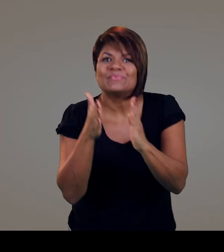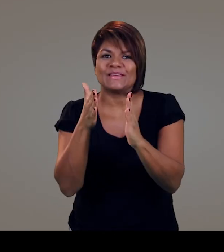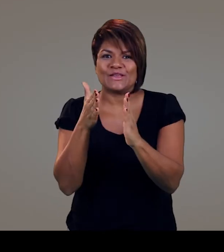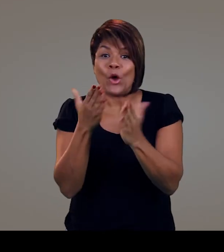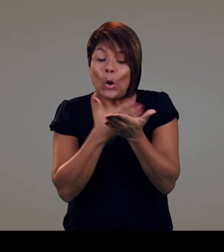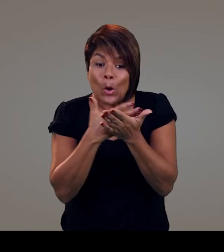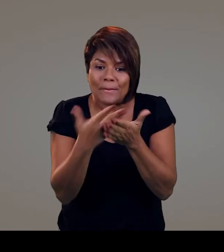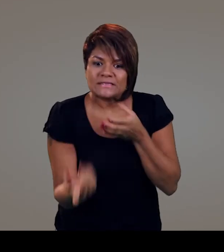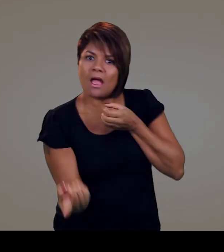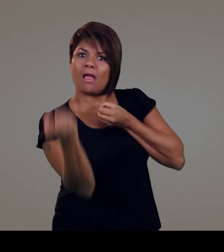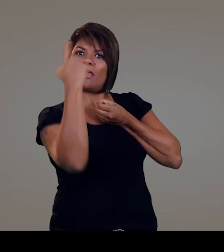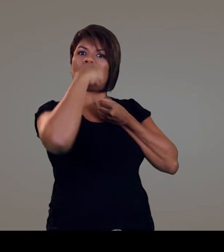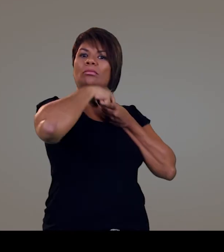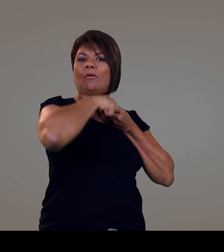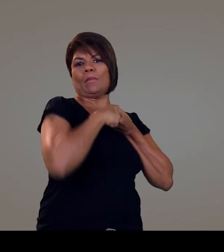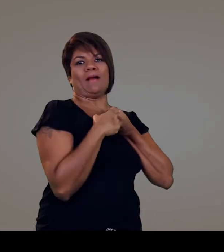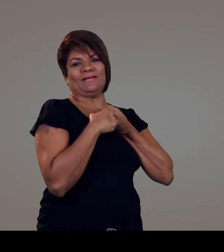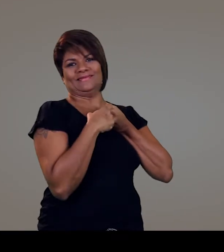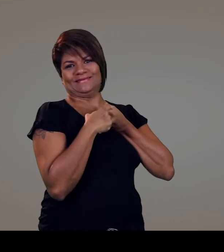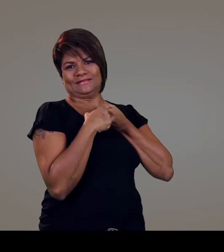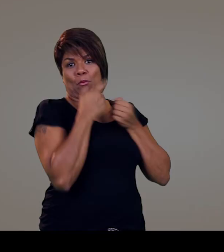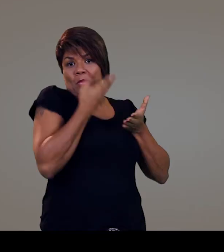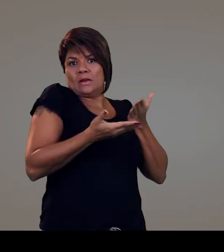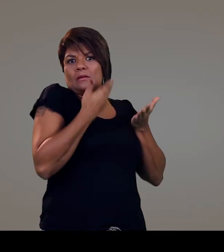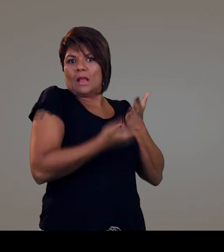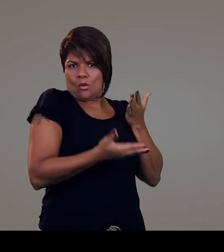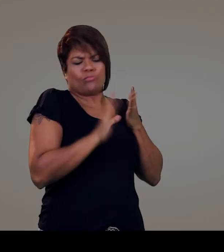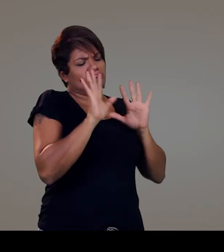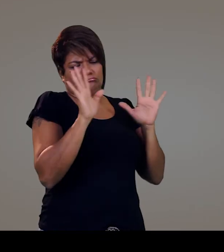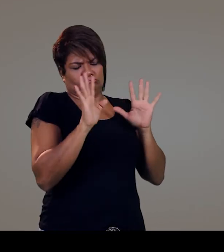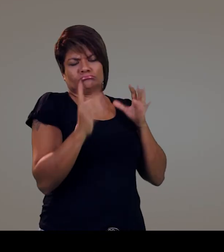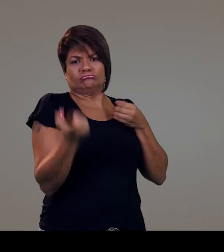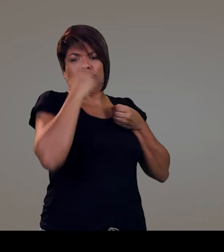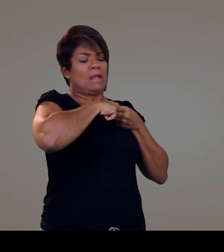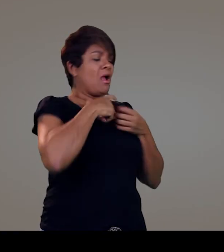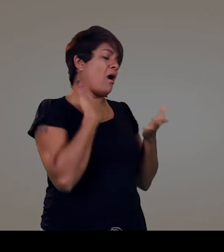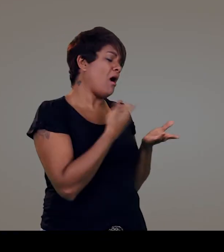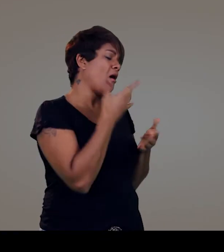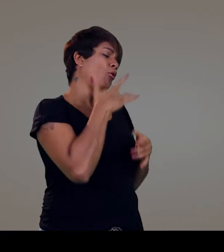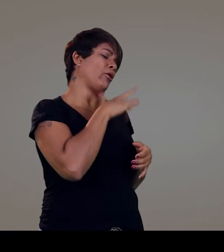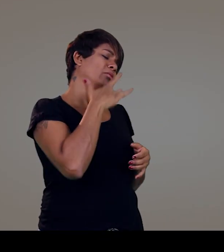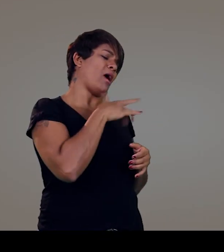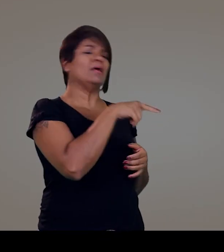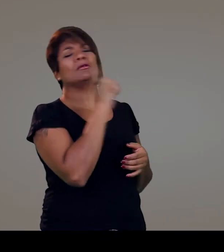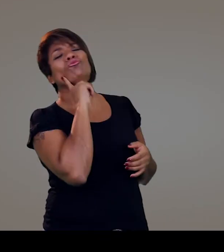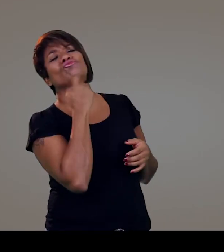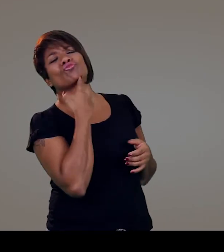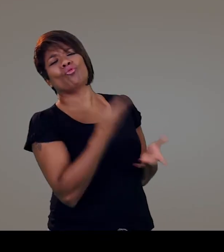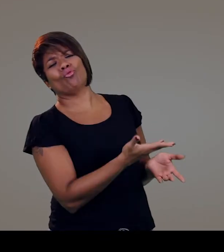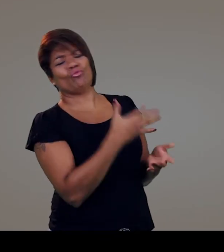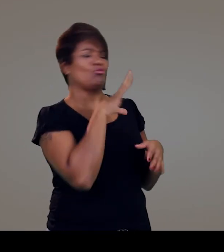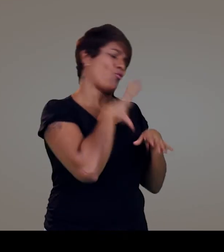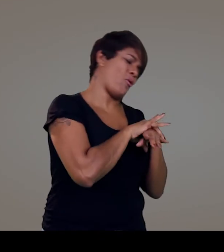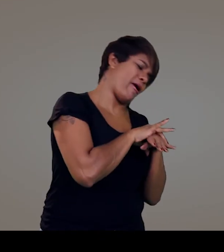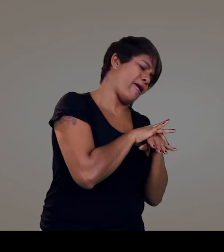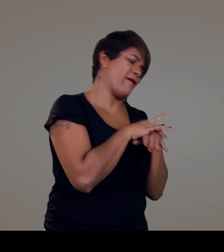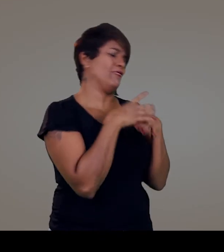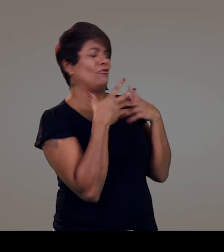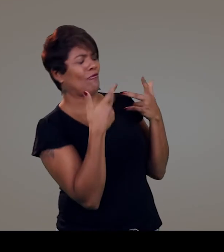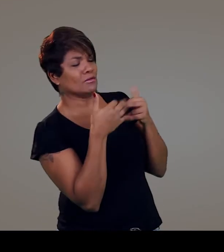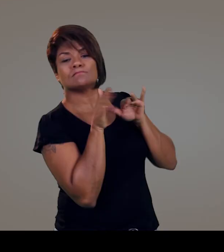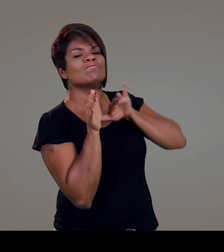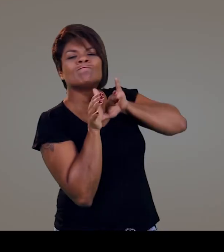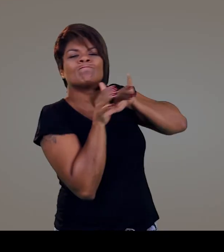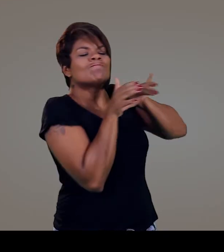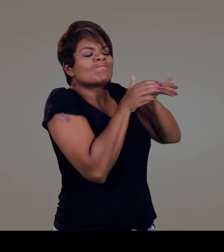retomar o que foi perdido, né? Então assim, o olhar para o filho doente, ai, coitadinho, ele é surdo, eu deixar isso de